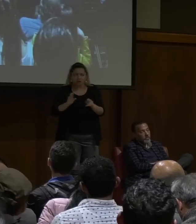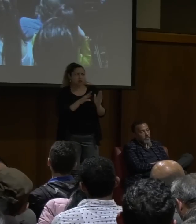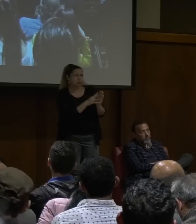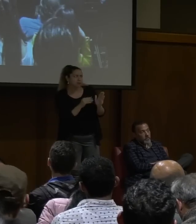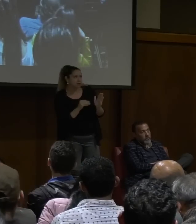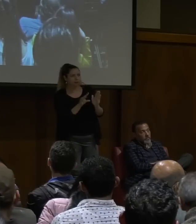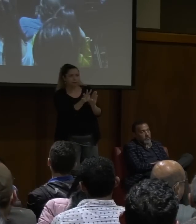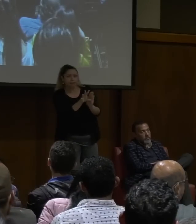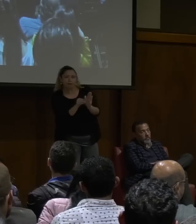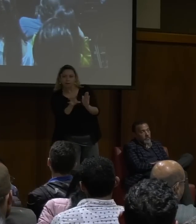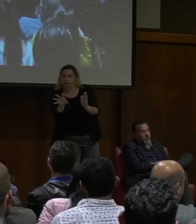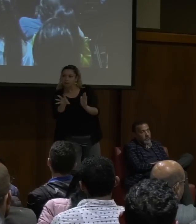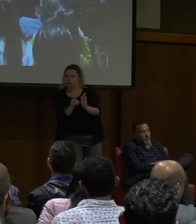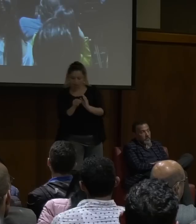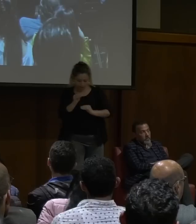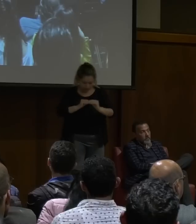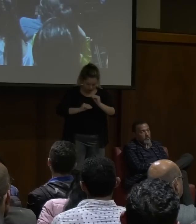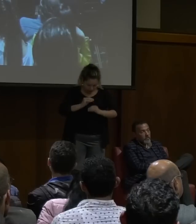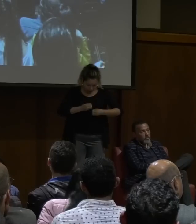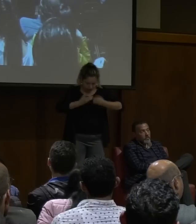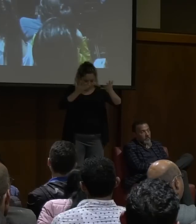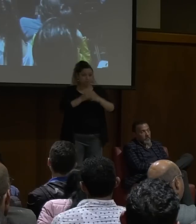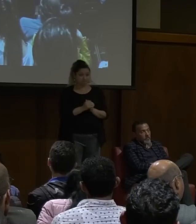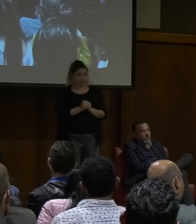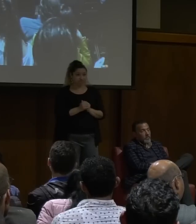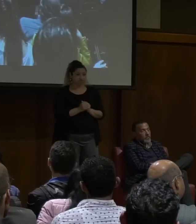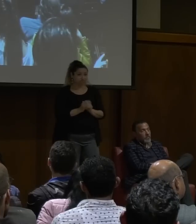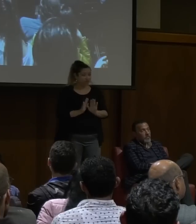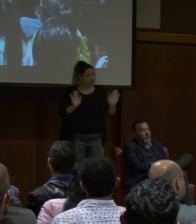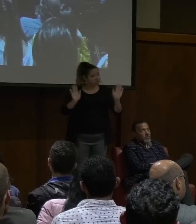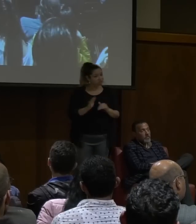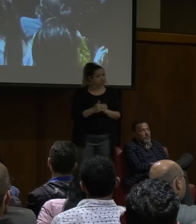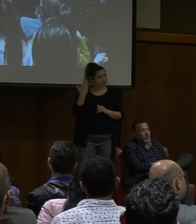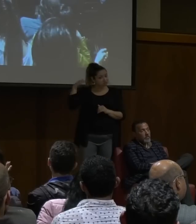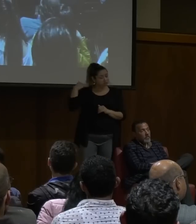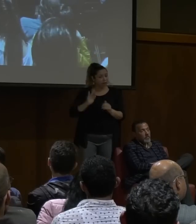eso, hay muchas cosas. Entonces yo un día sugerí lo siguiente, y lo voy a dejar aquí en el ambiente.